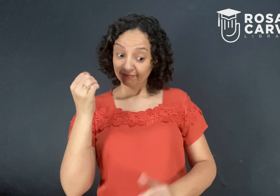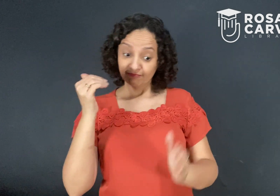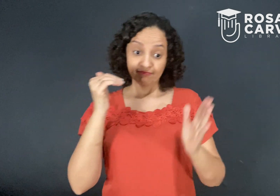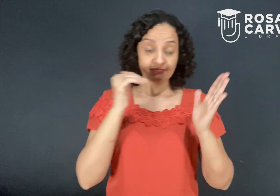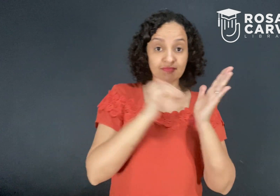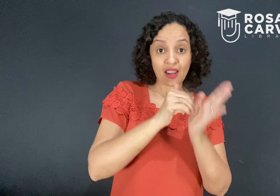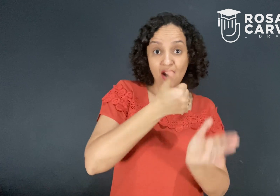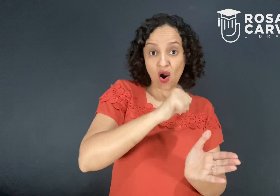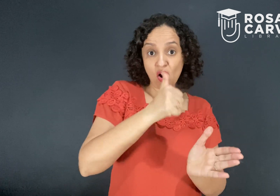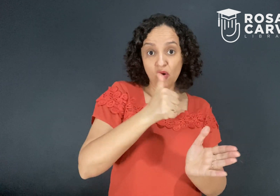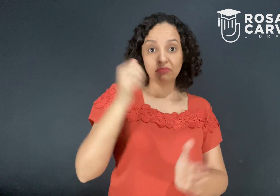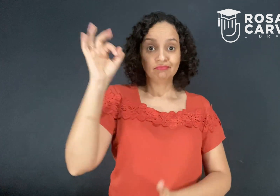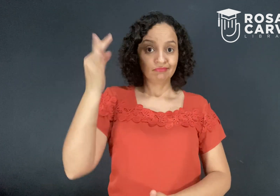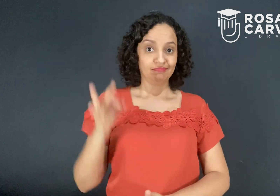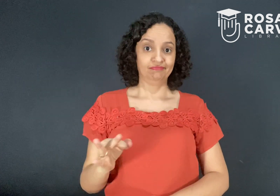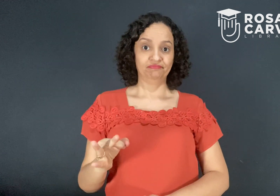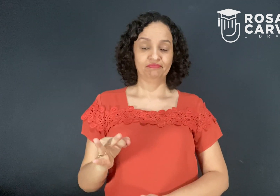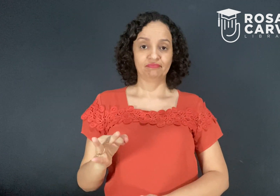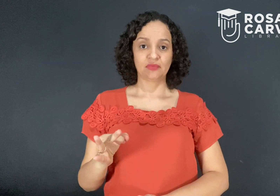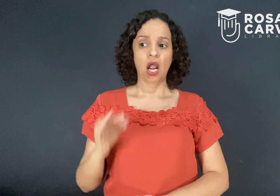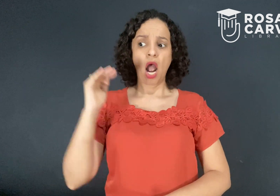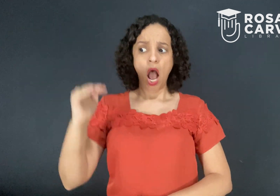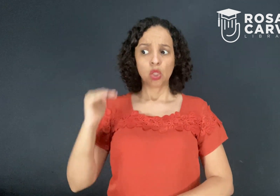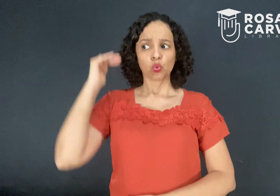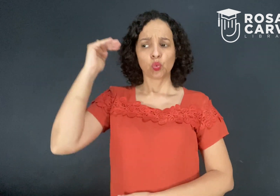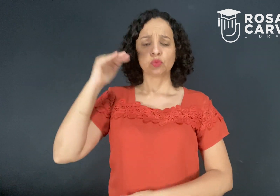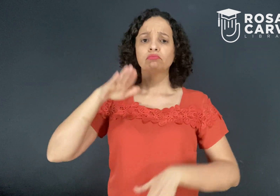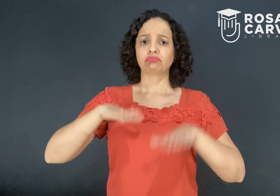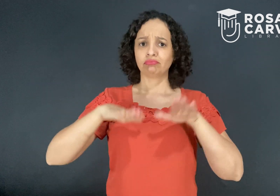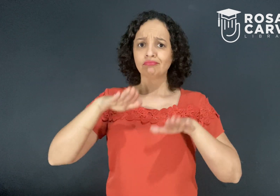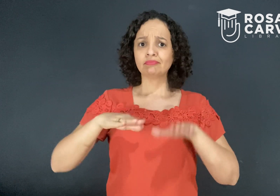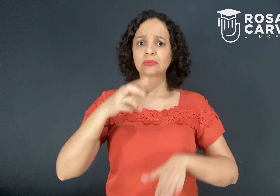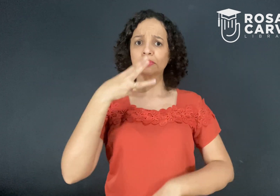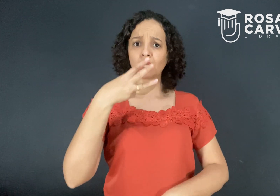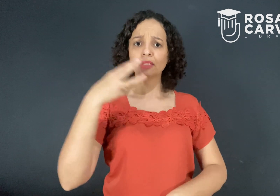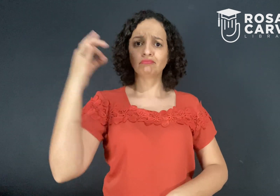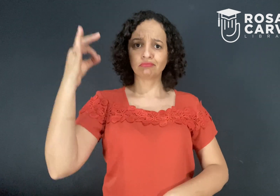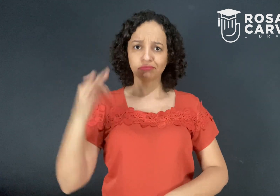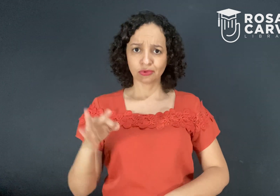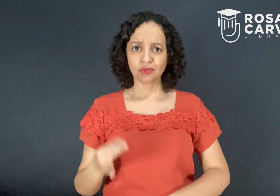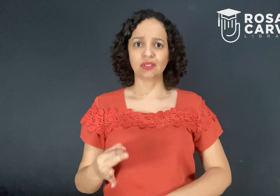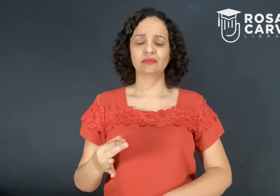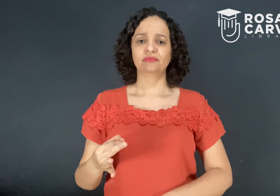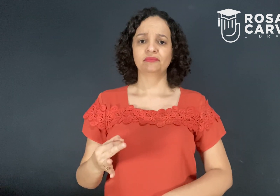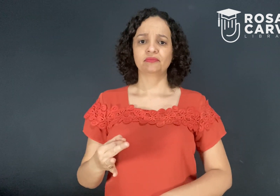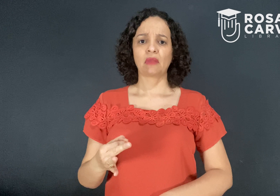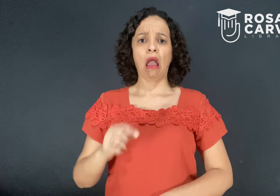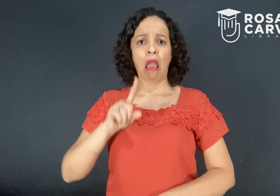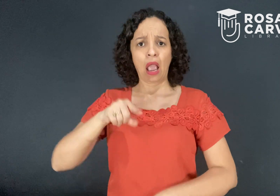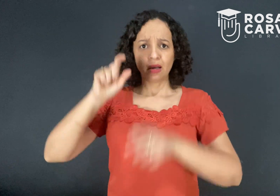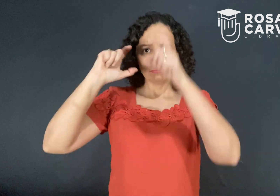crianças, em 3% em adultos. É um transtorno neurobiológico,